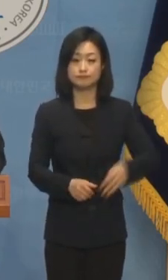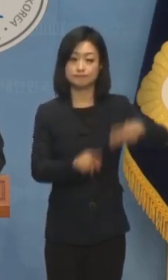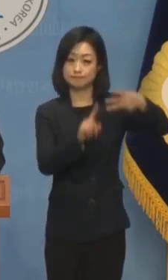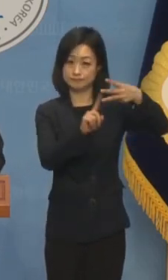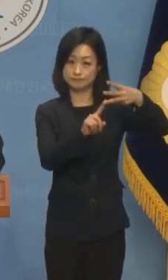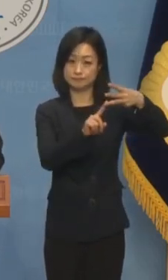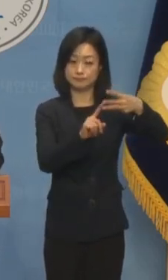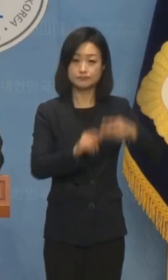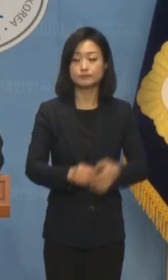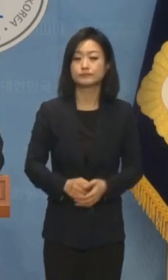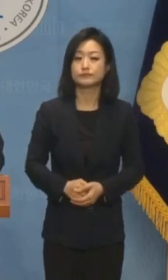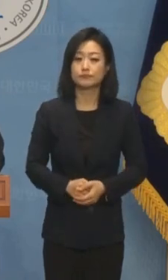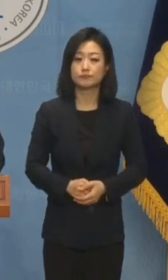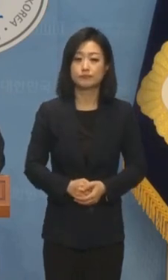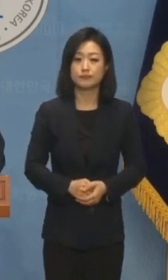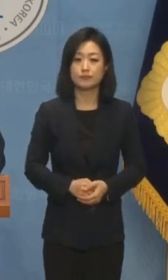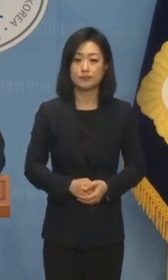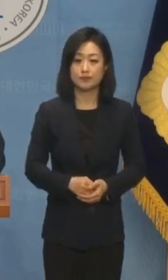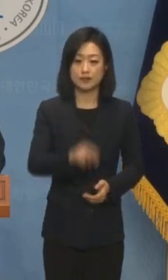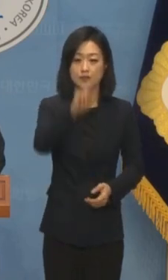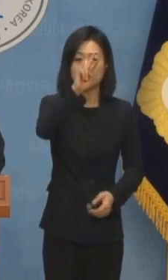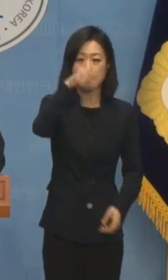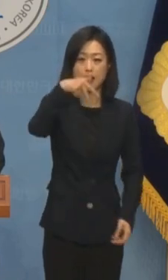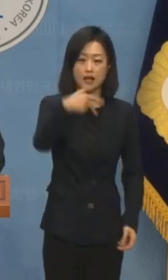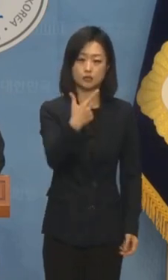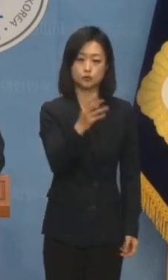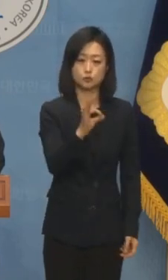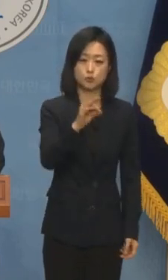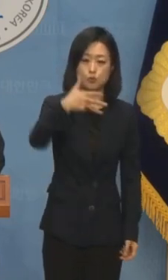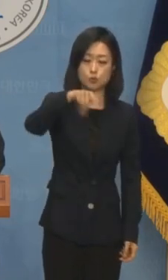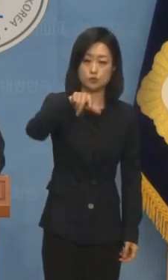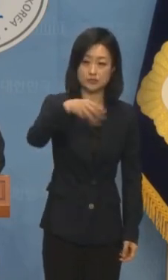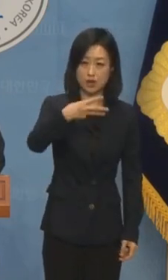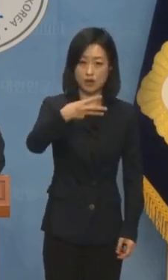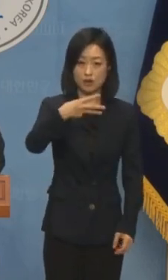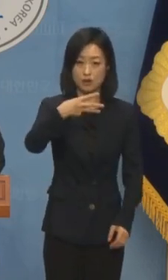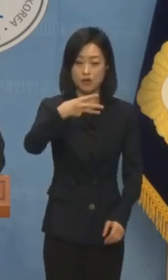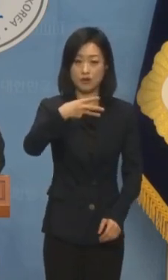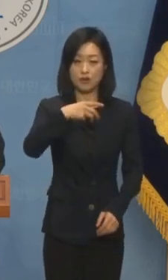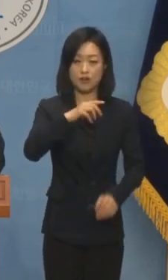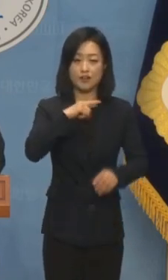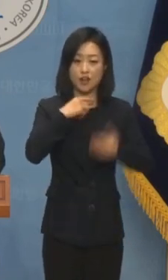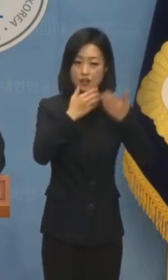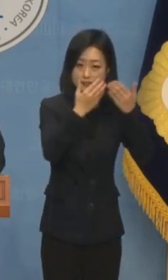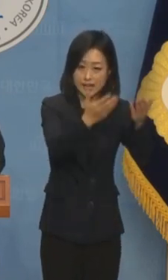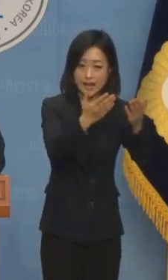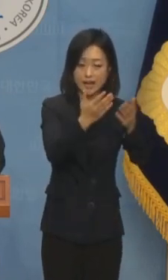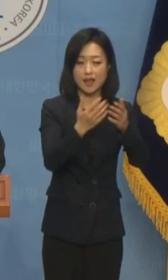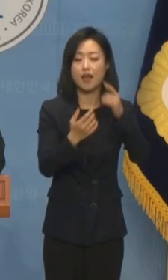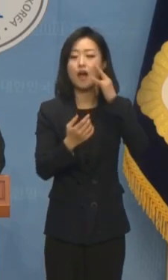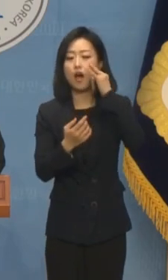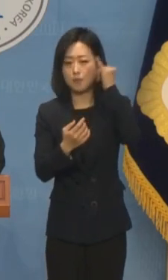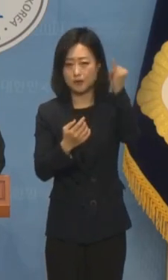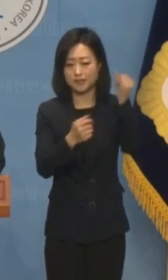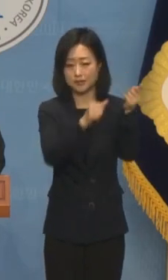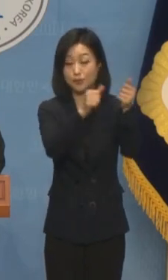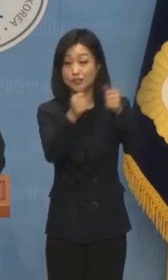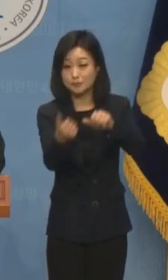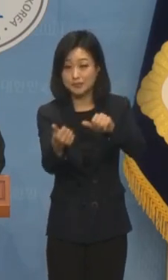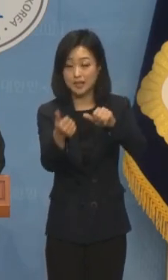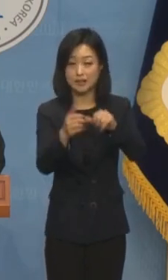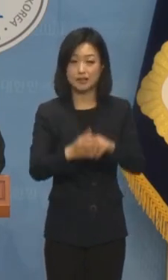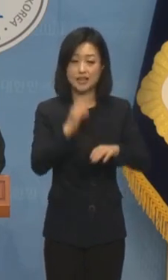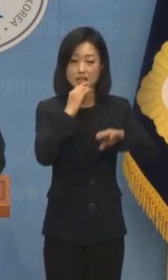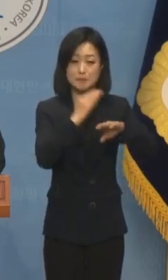마지막입니다. 박종철 열사 어머니 정차순 열사 별세. 명복을 빌며